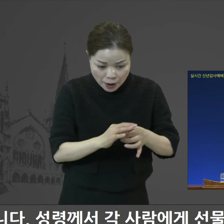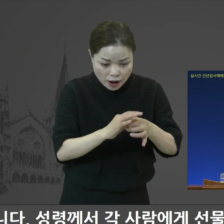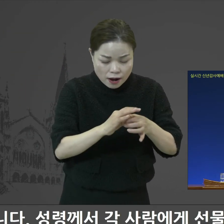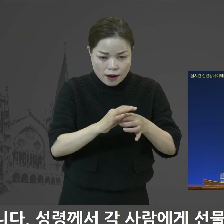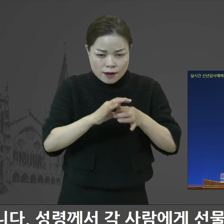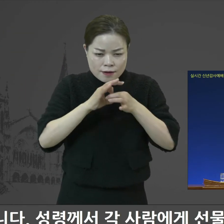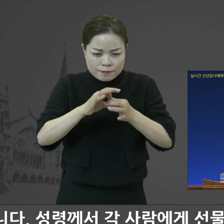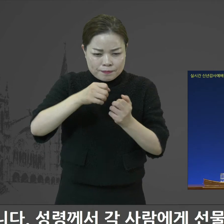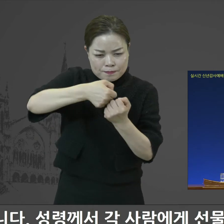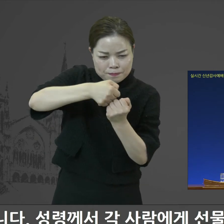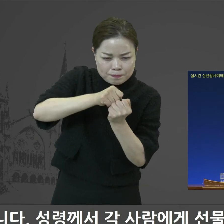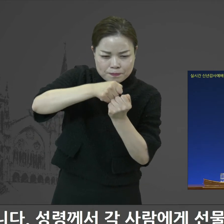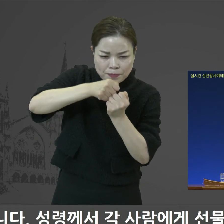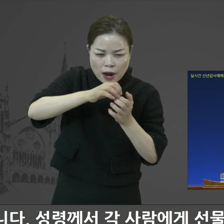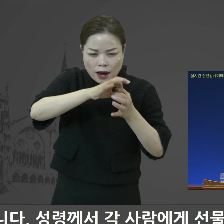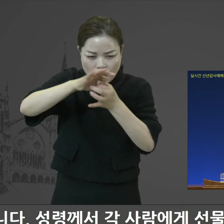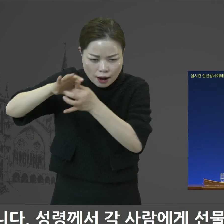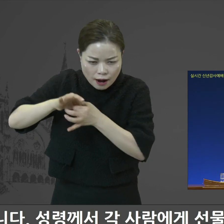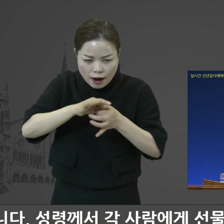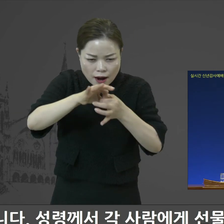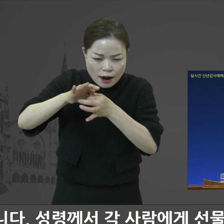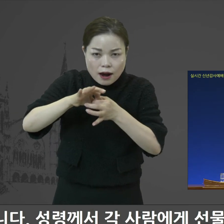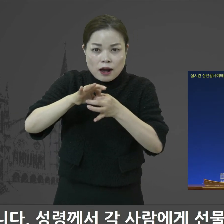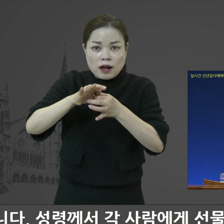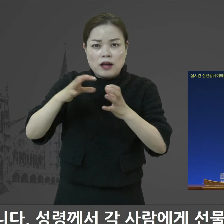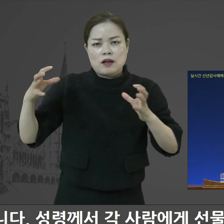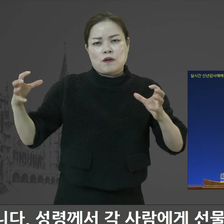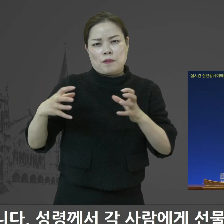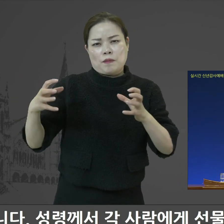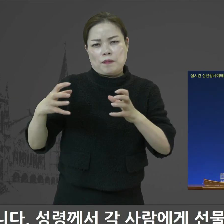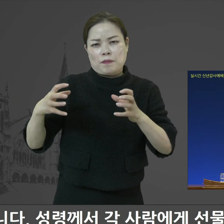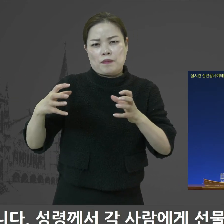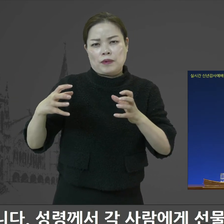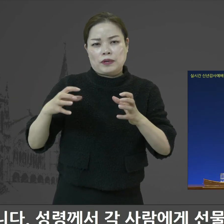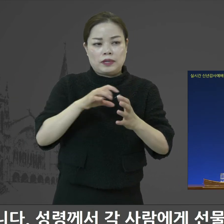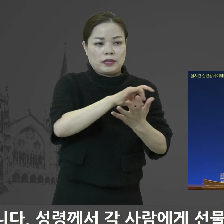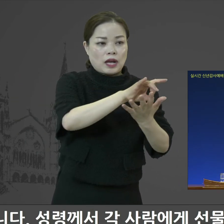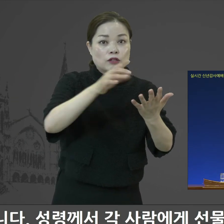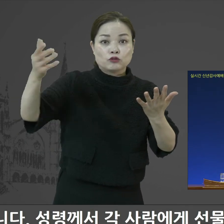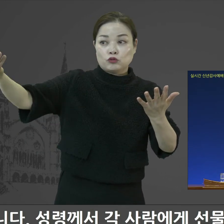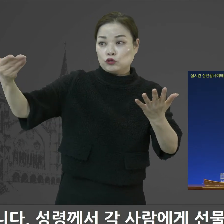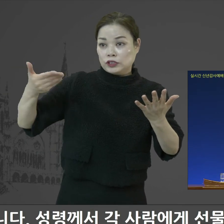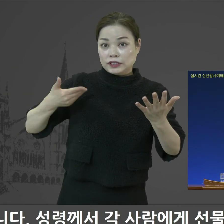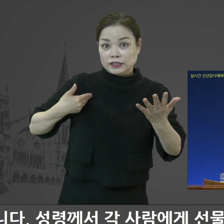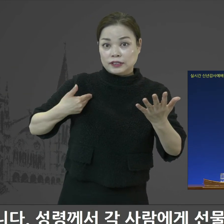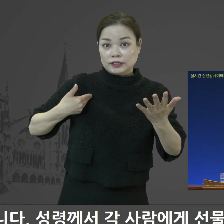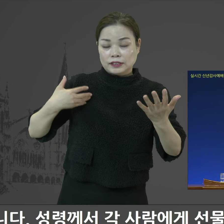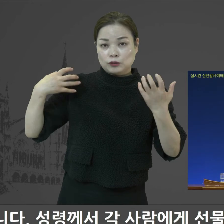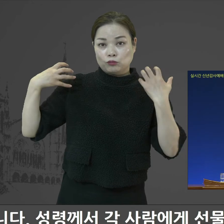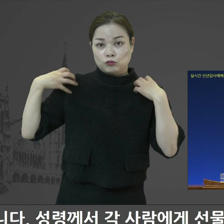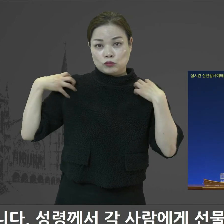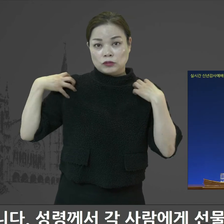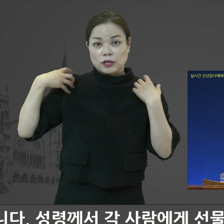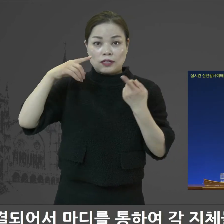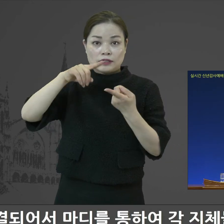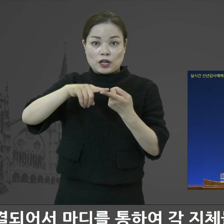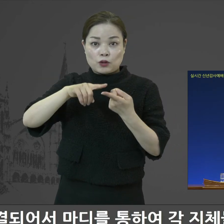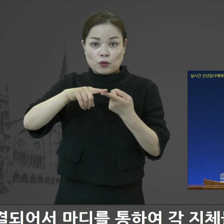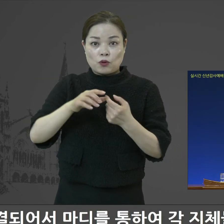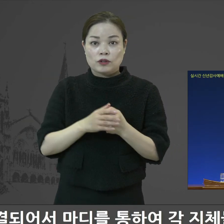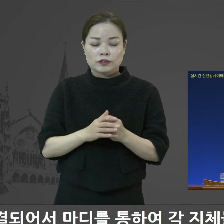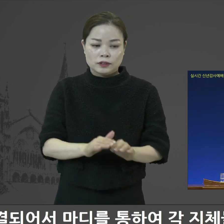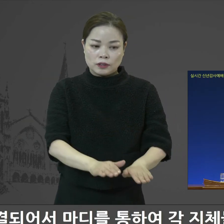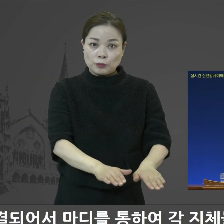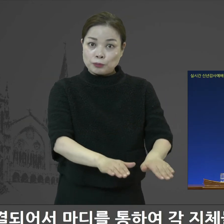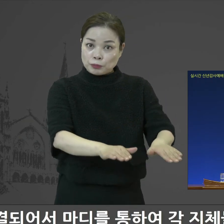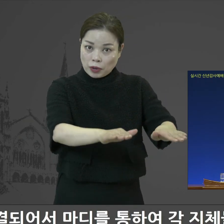통하여 결합되고 연결되어서 각 지체들이 주신 최대한의 그 분량대로